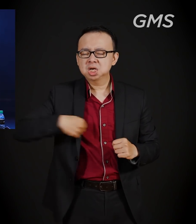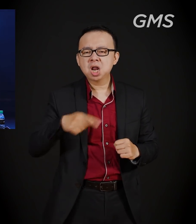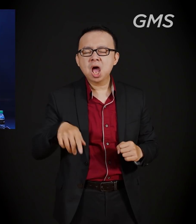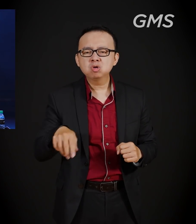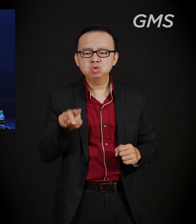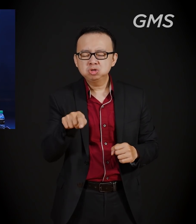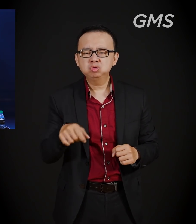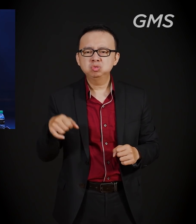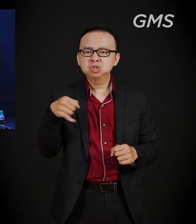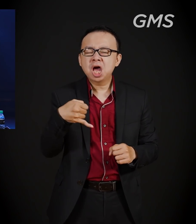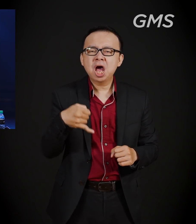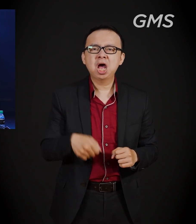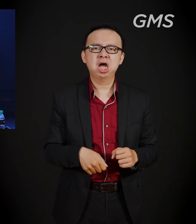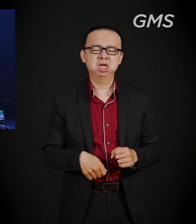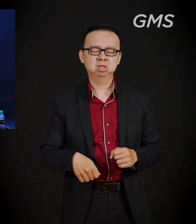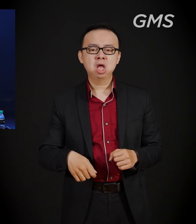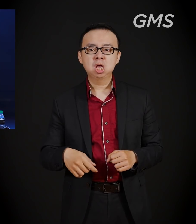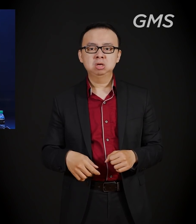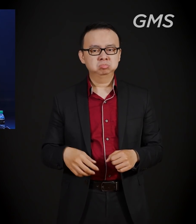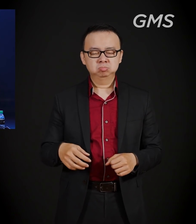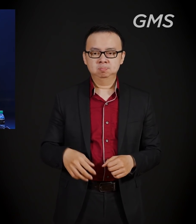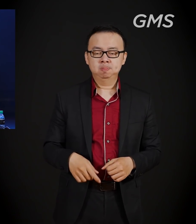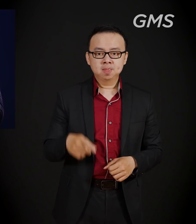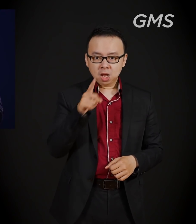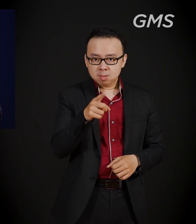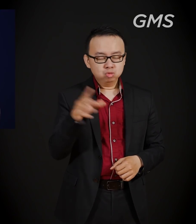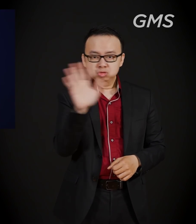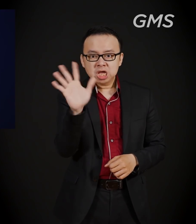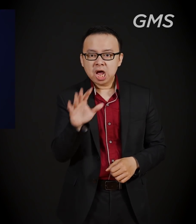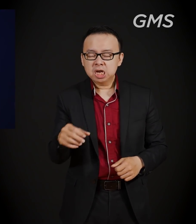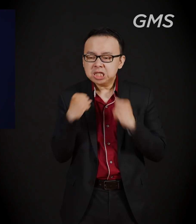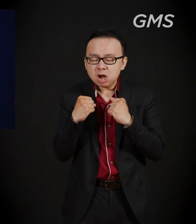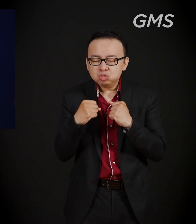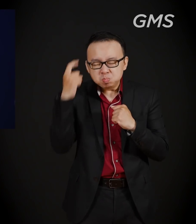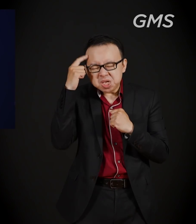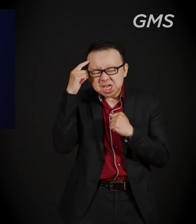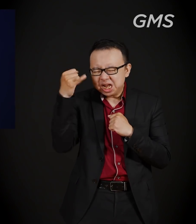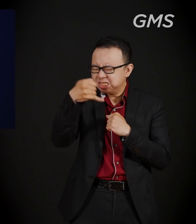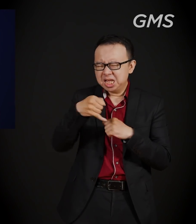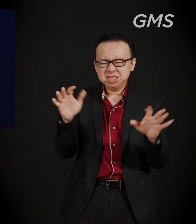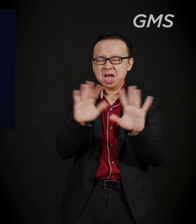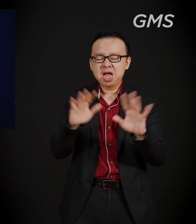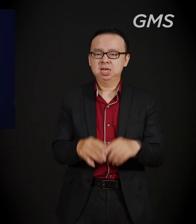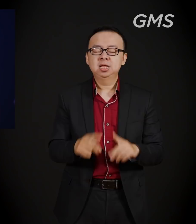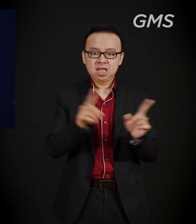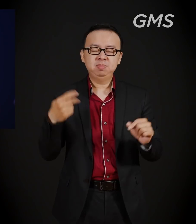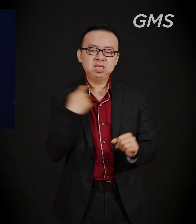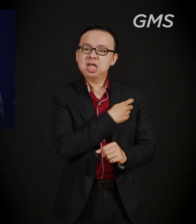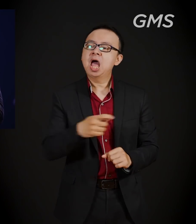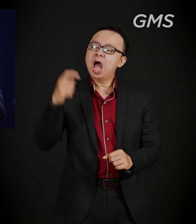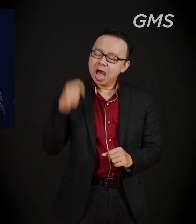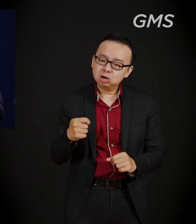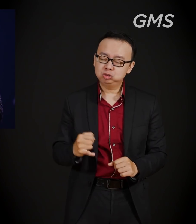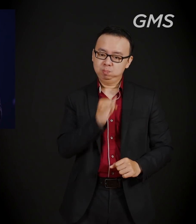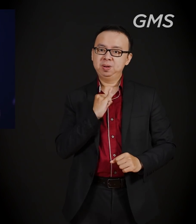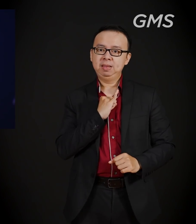Hello, apa yang kau takutkan itu yang akan menimpa engkau. Kenapa sih kita gak beriman saja dan berkata